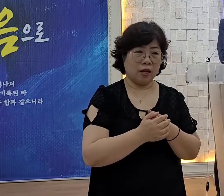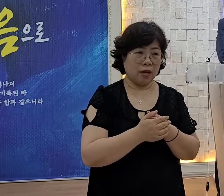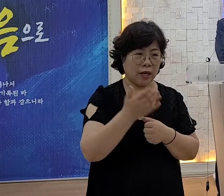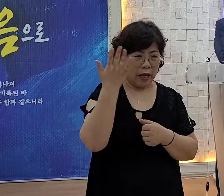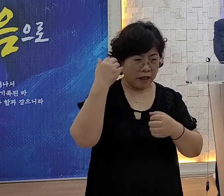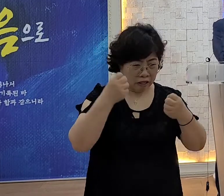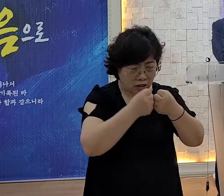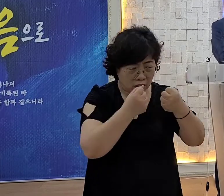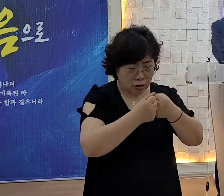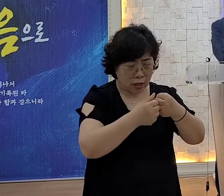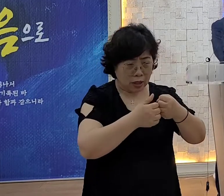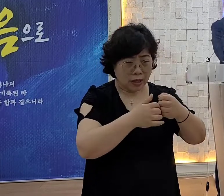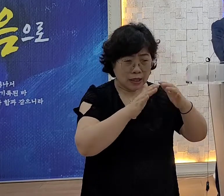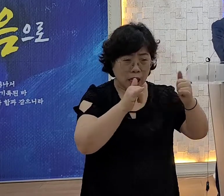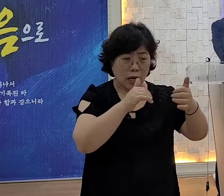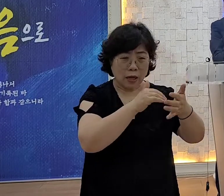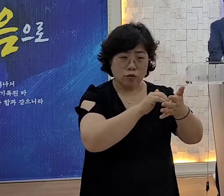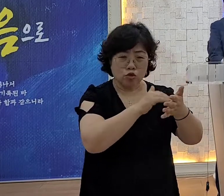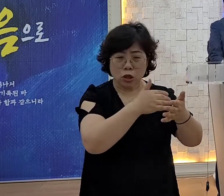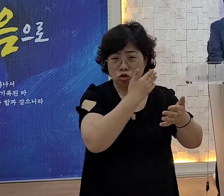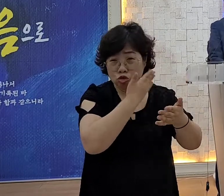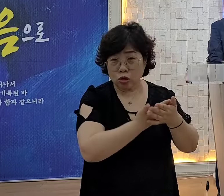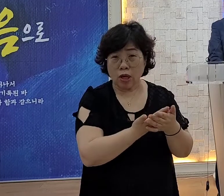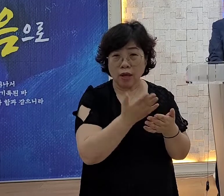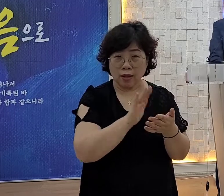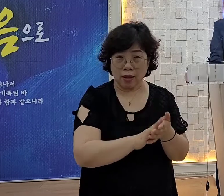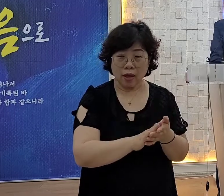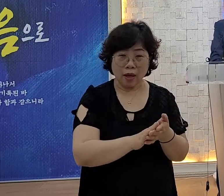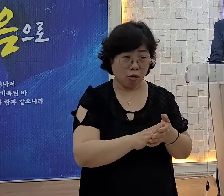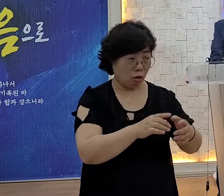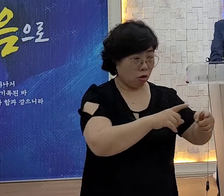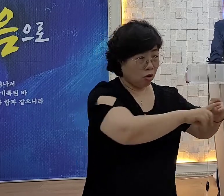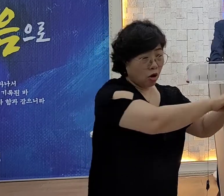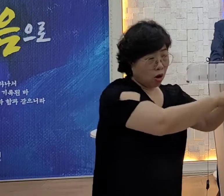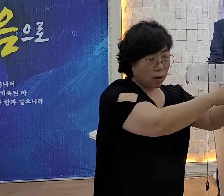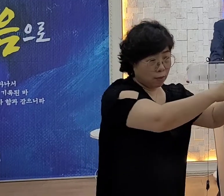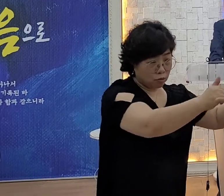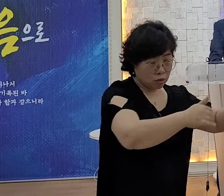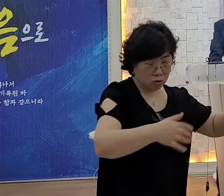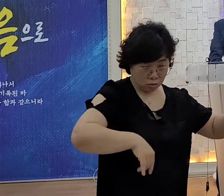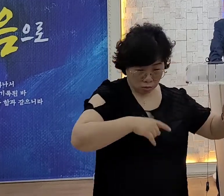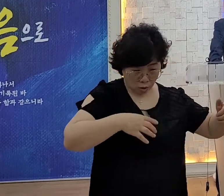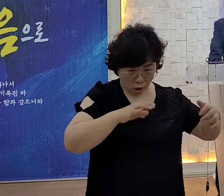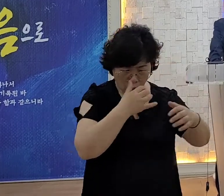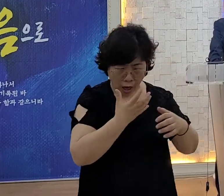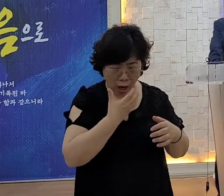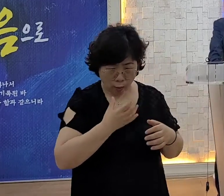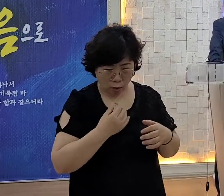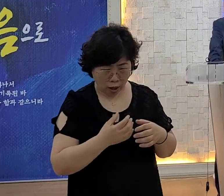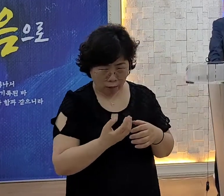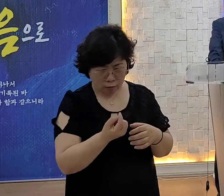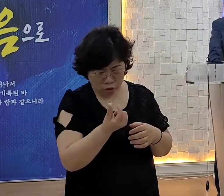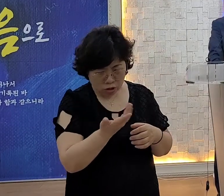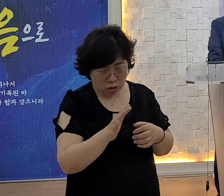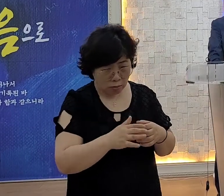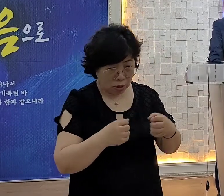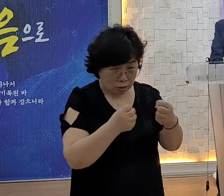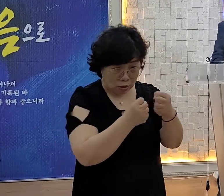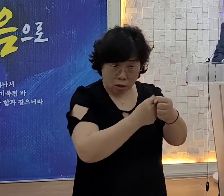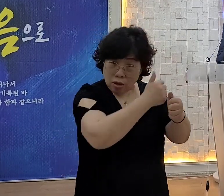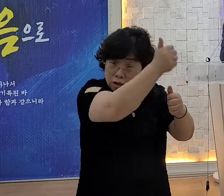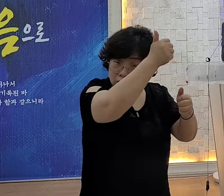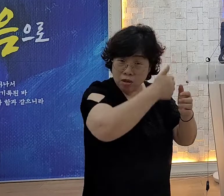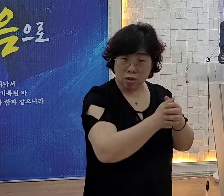싸움인데 300명 가지고 그 연합군을 이겼으니 얼마나 큰 승리입니까? 그래서 그 전쟁에서 크게 승리한